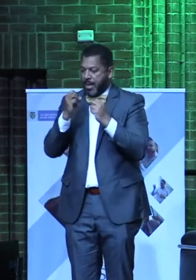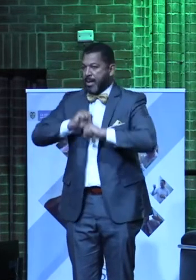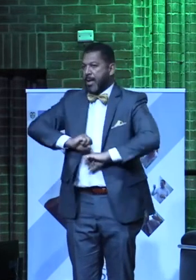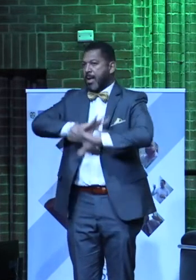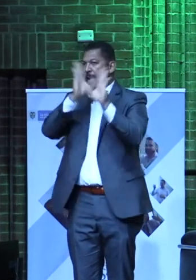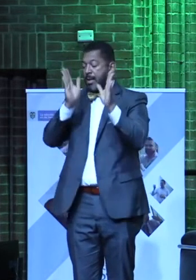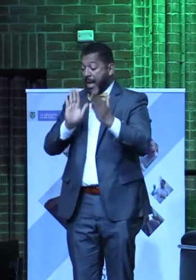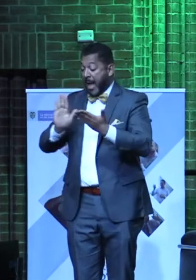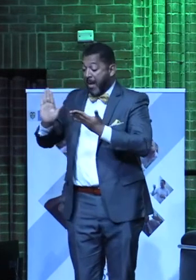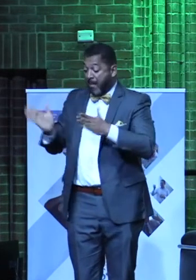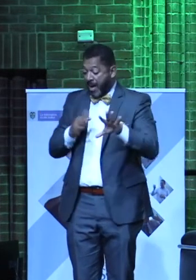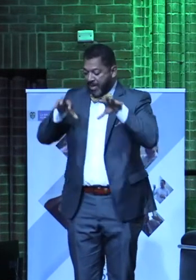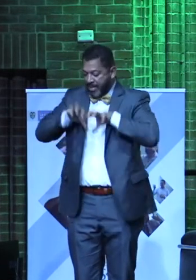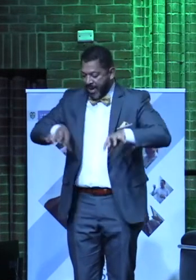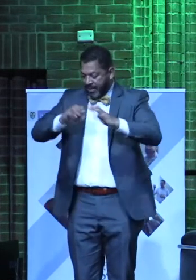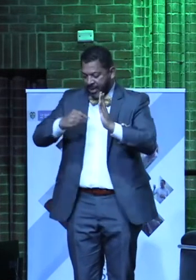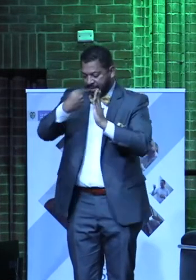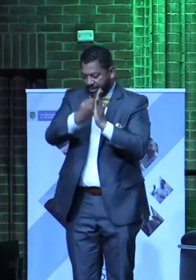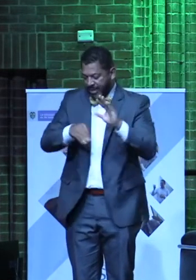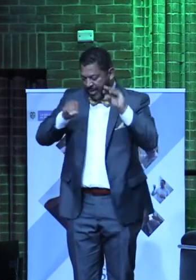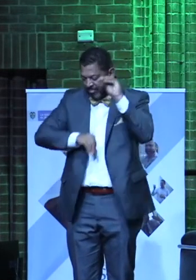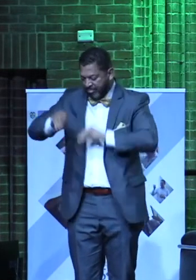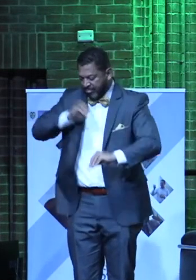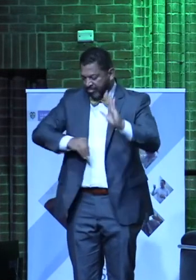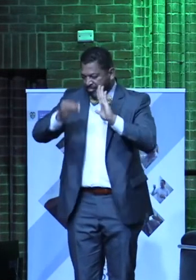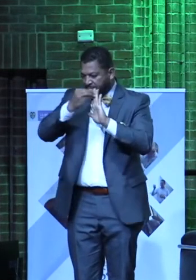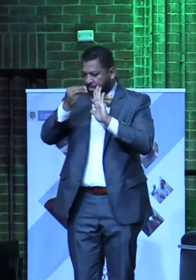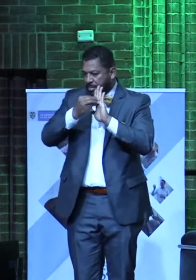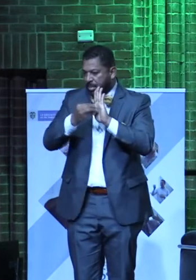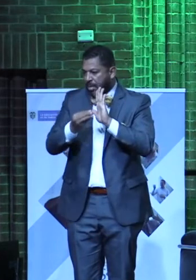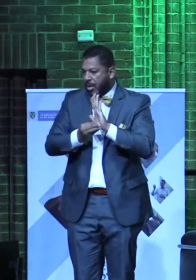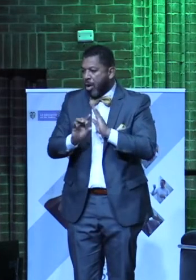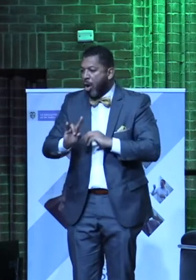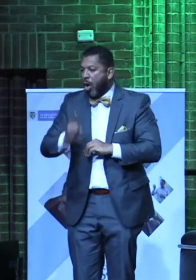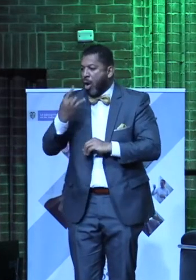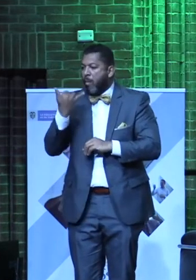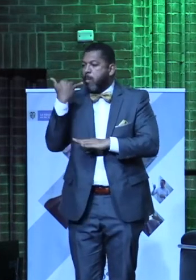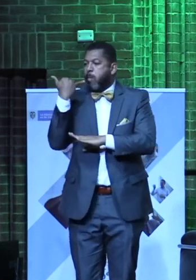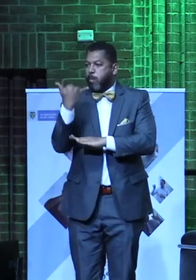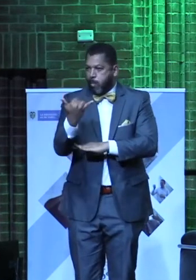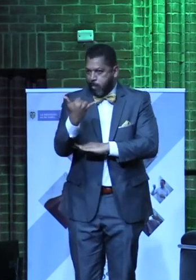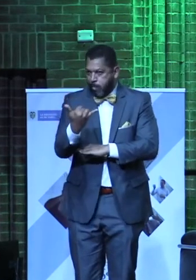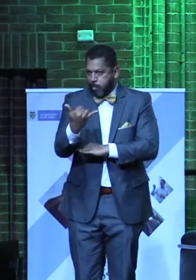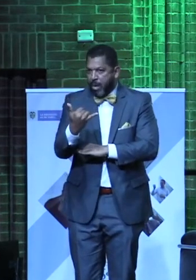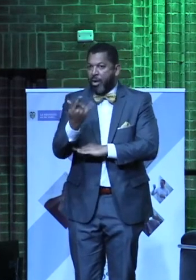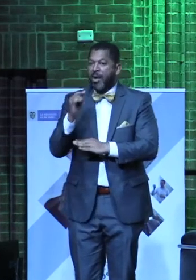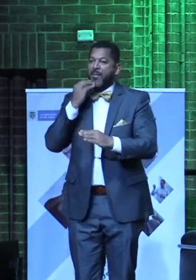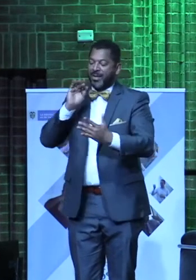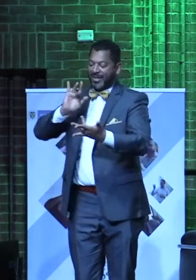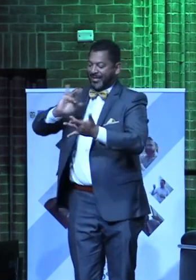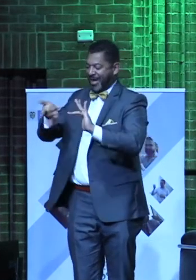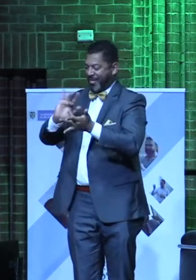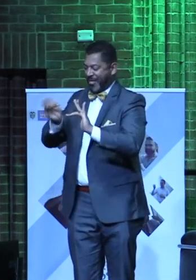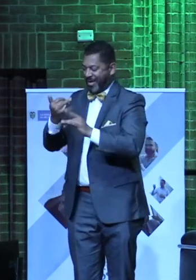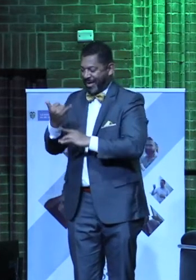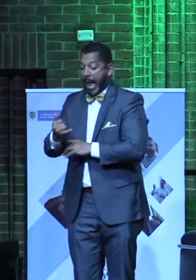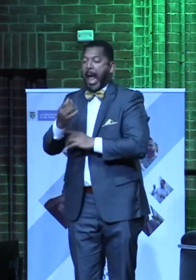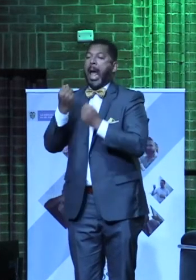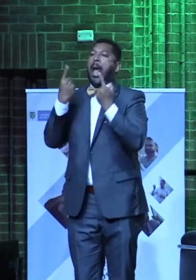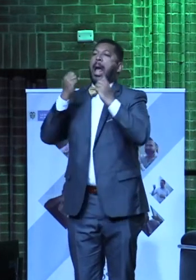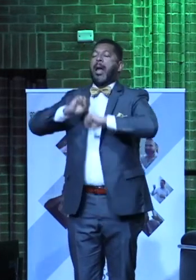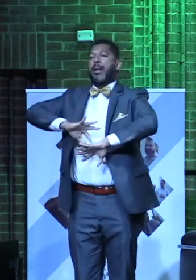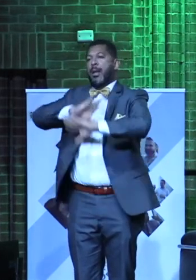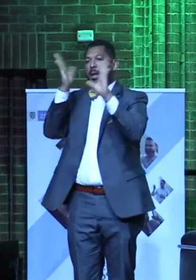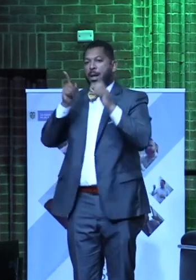de acción se vea la articulación con centros de relevo, con los apoyos y los